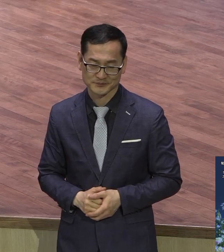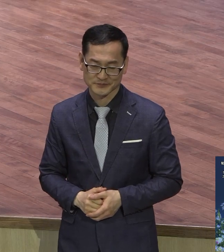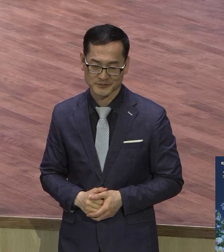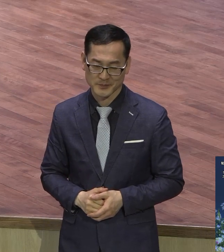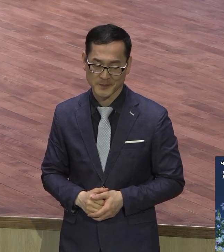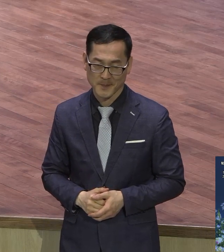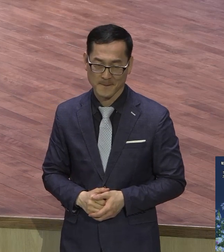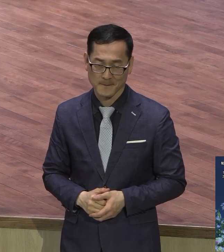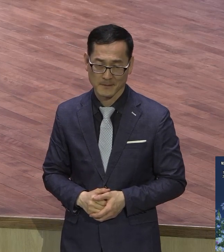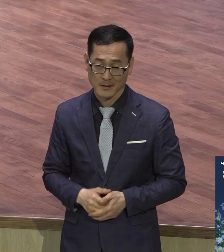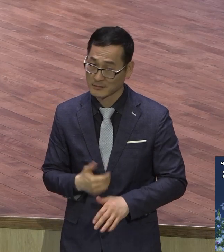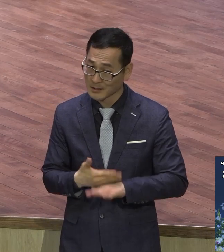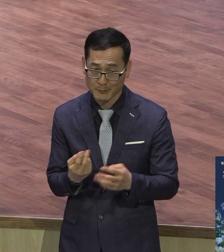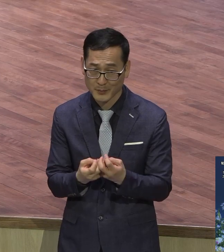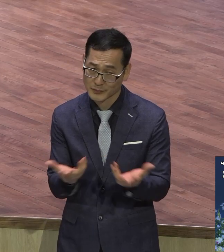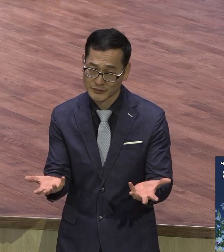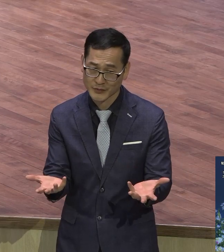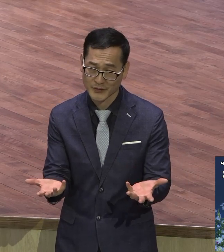다른 방법이 없대요.